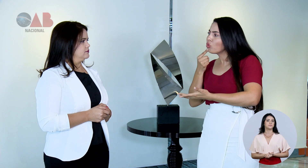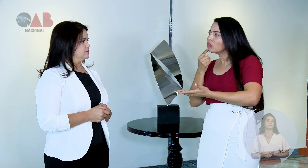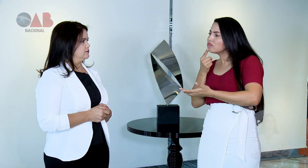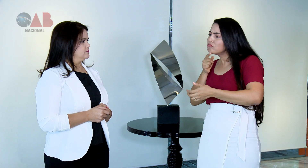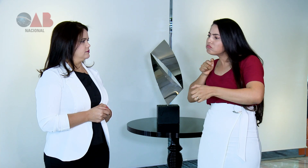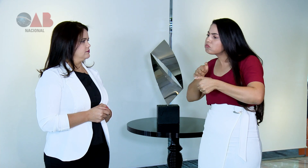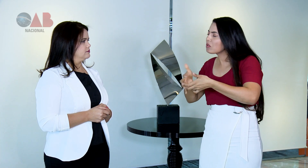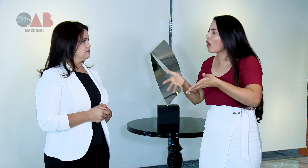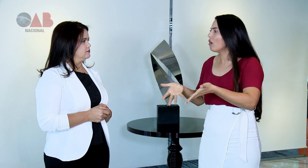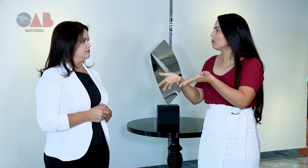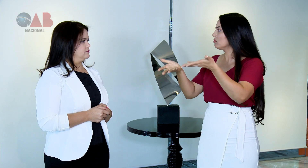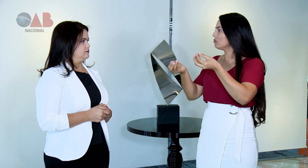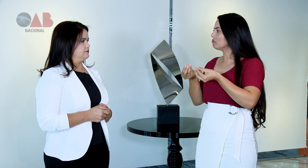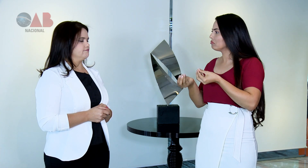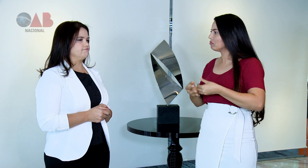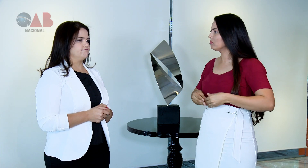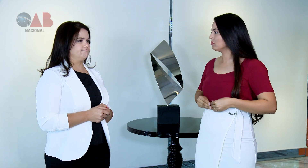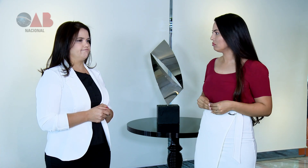população?